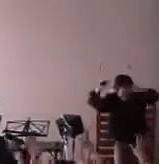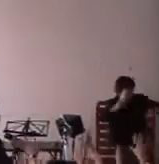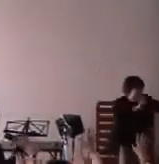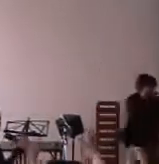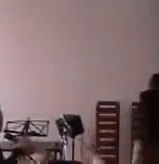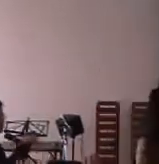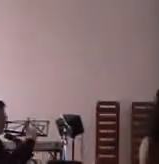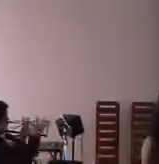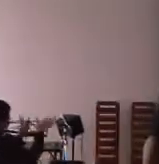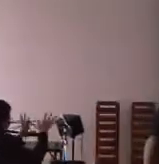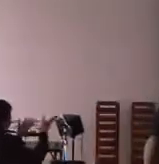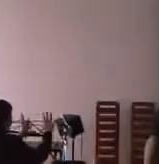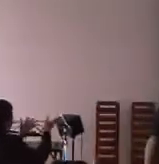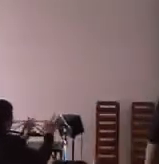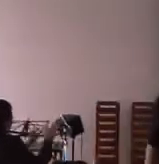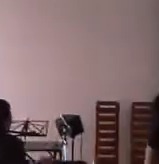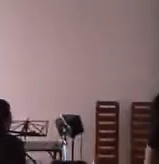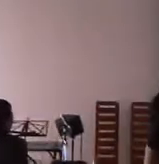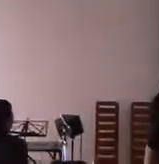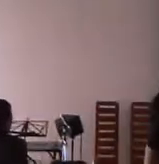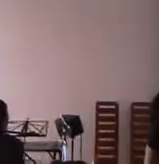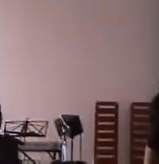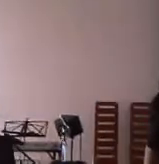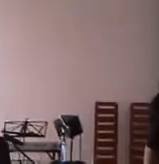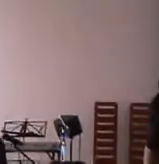あ、声を出さないで、手だけ。